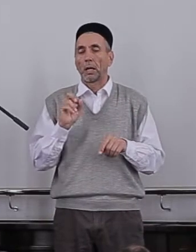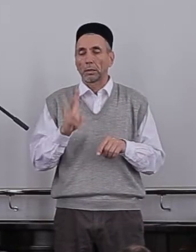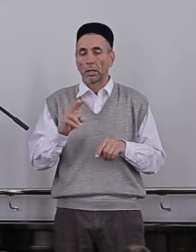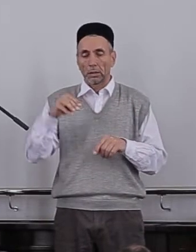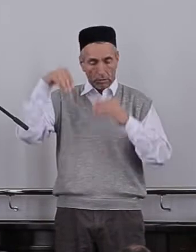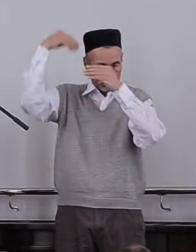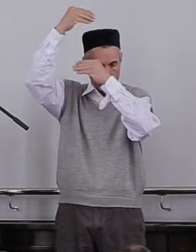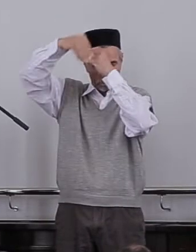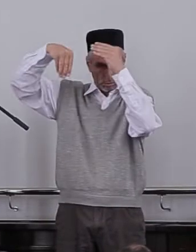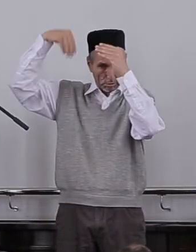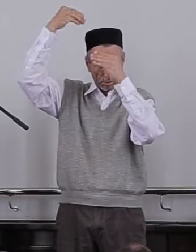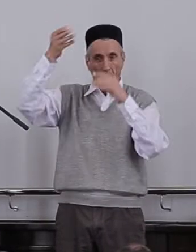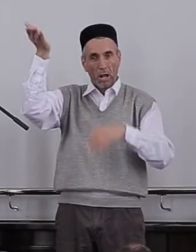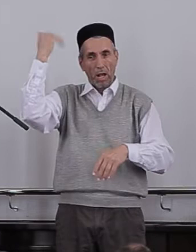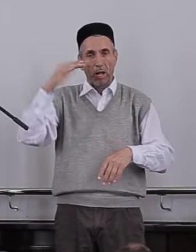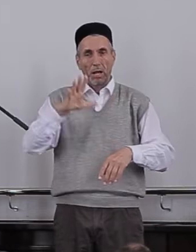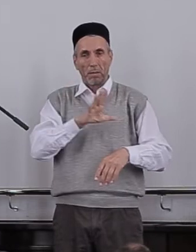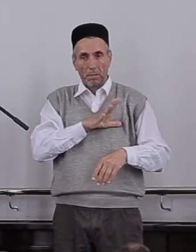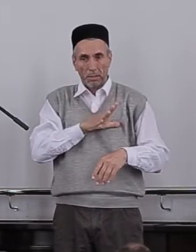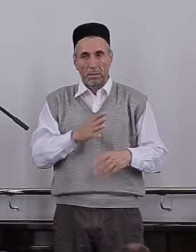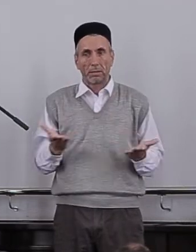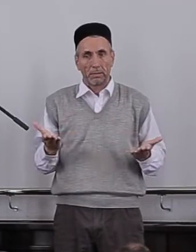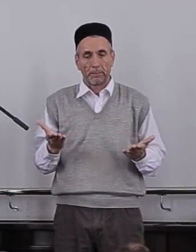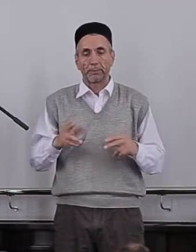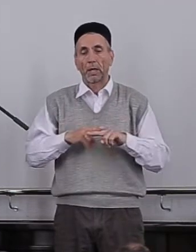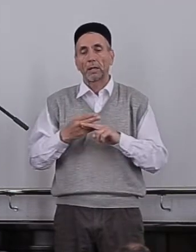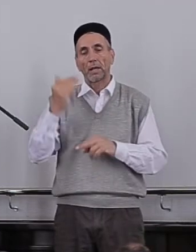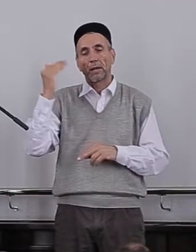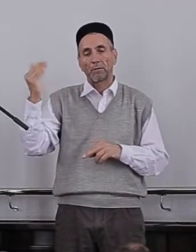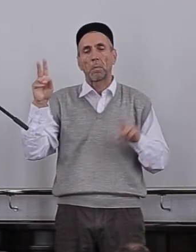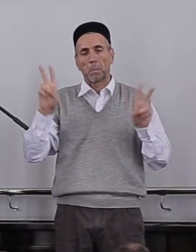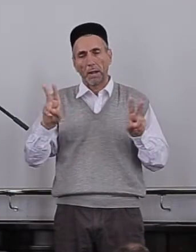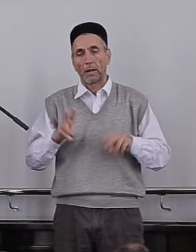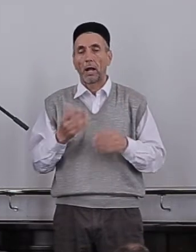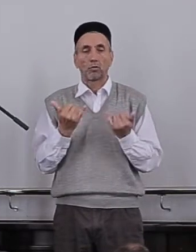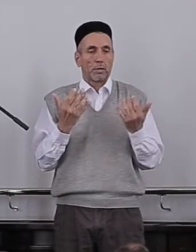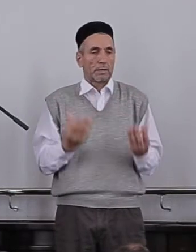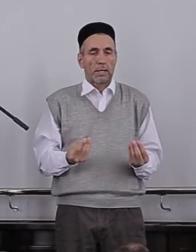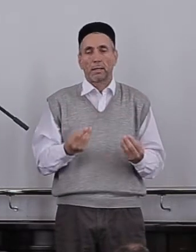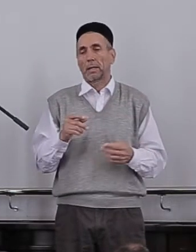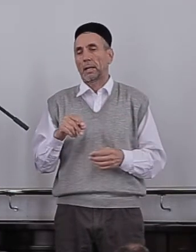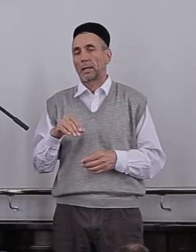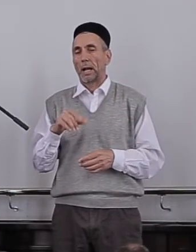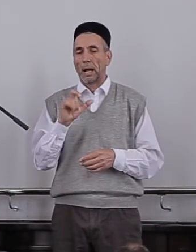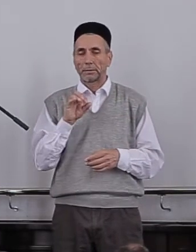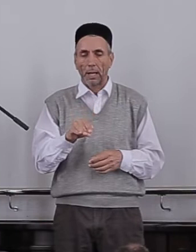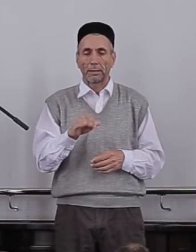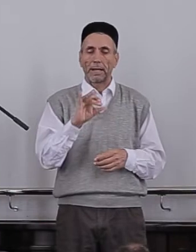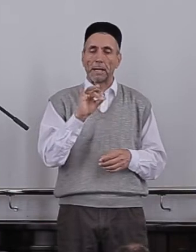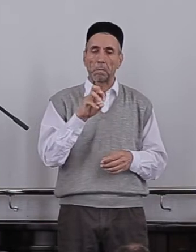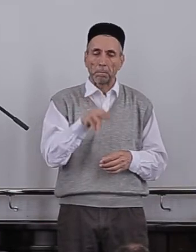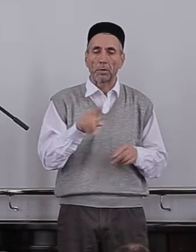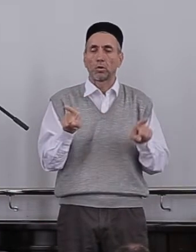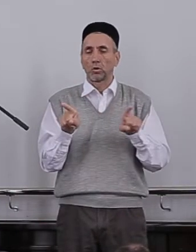чалма киеп йөргән. Чалма белдегәннәр алар. Аларга ул хас. Ә хәзер бит инде хәзрәтләр, имамнар шулма киәләр,